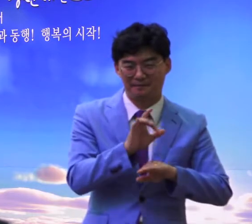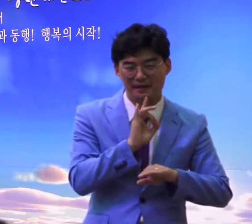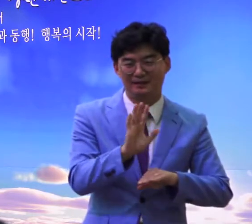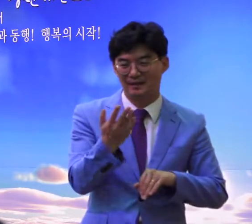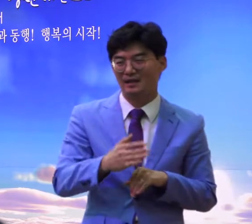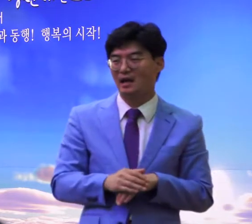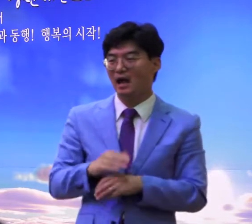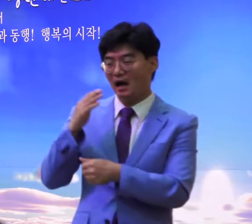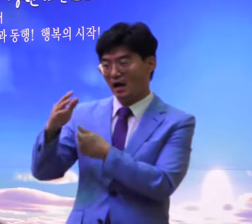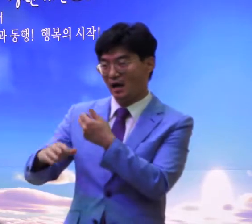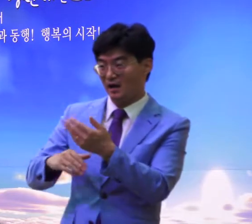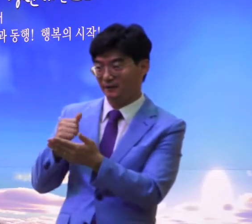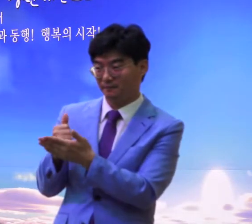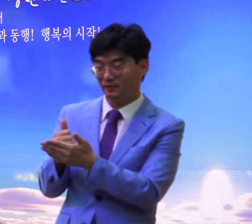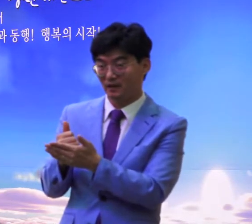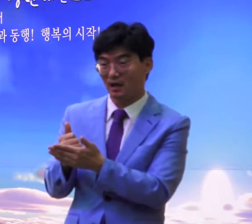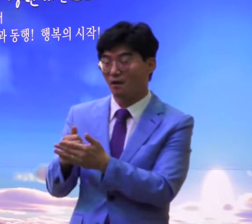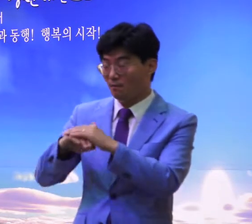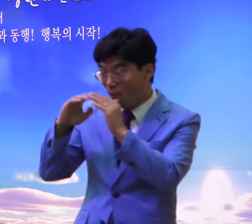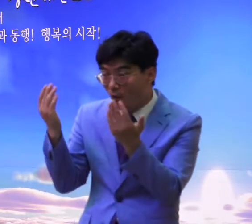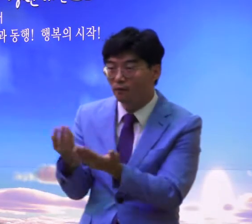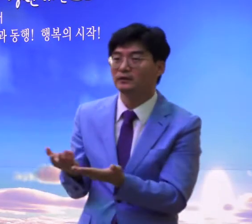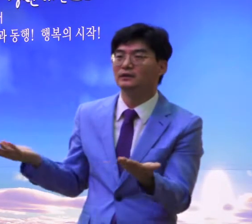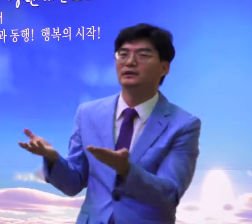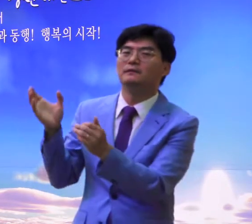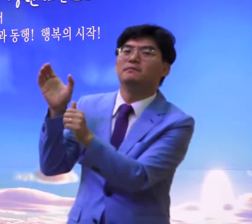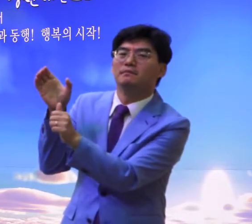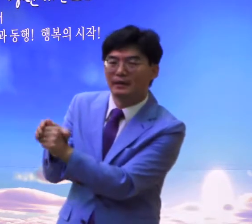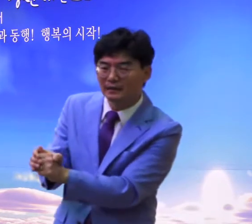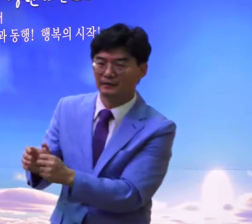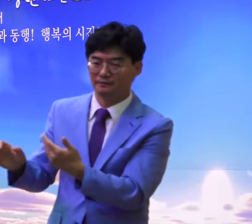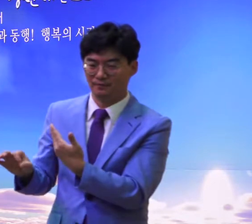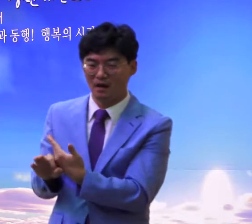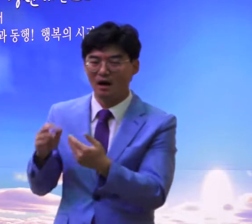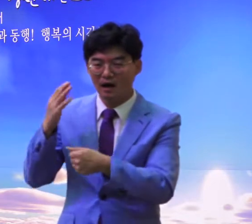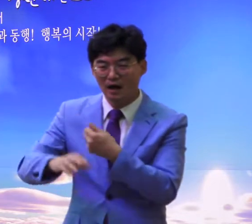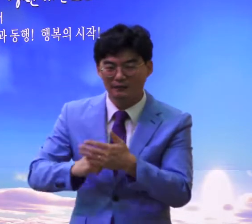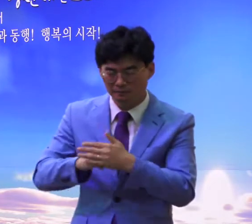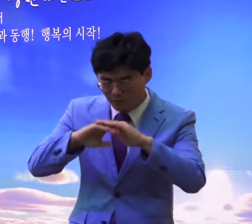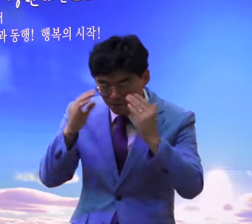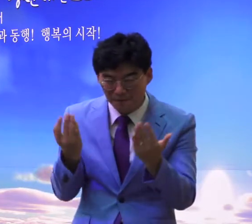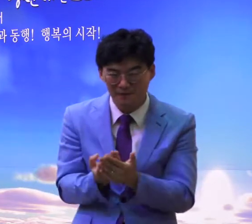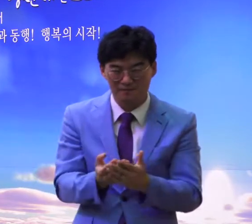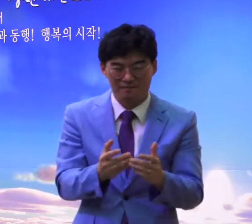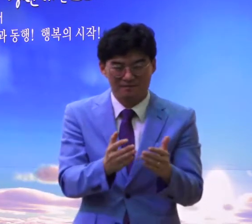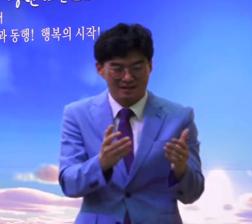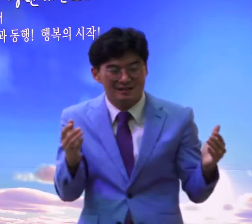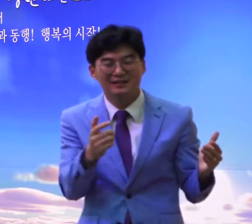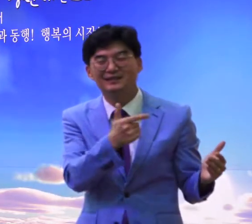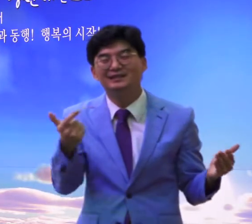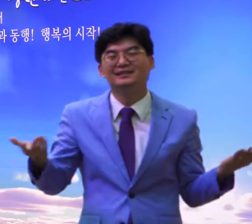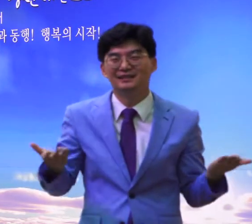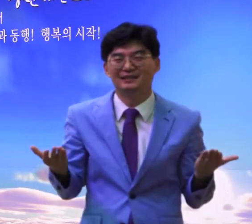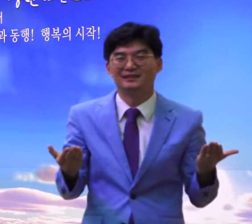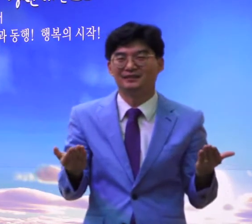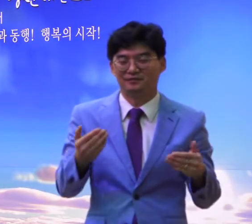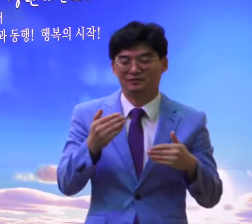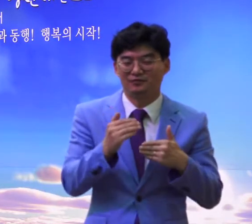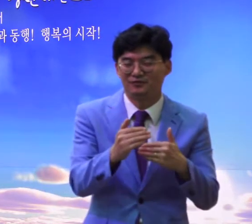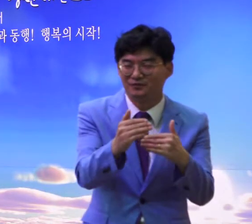맡기면 주님께서 일하실 줄을 믿습니다. 우리가 하나님께 모든 것을 맡길 때에 하나님께서 일하시고